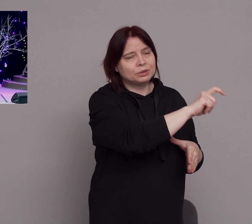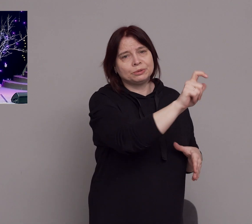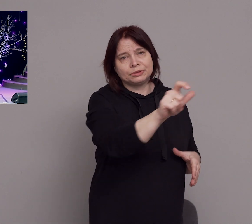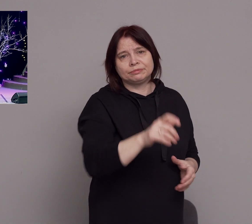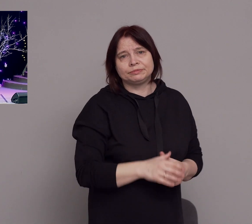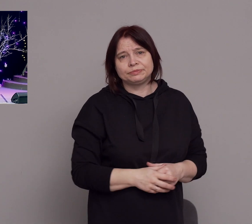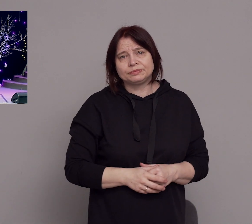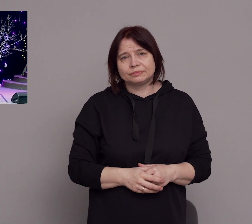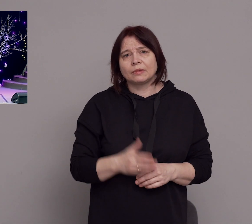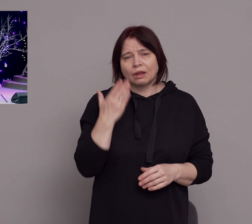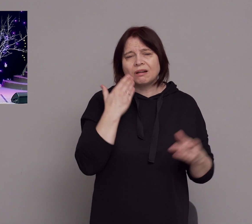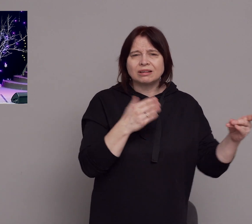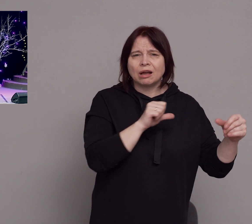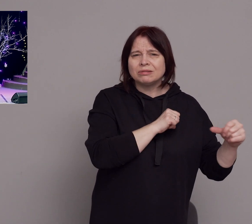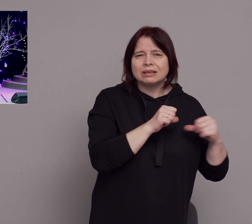Что означает